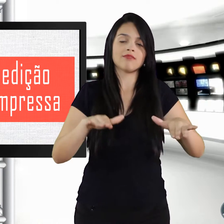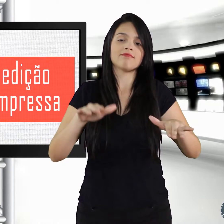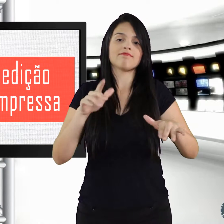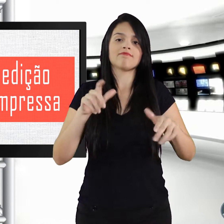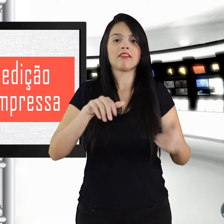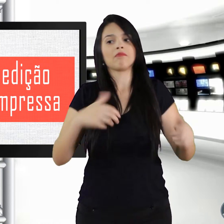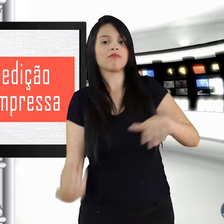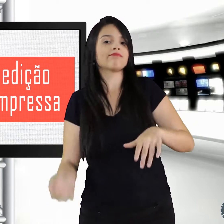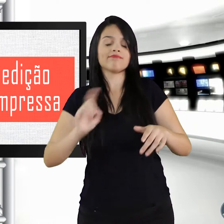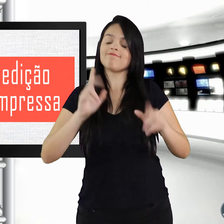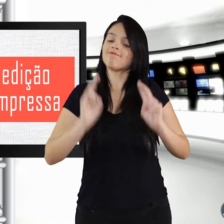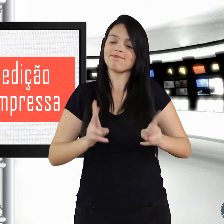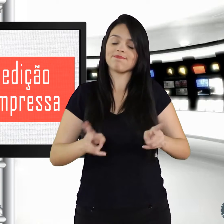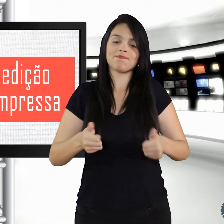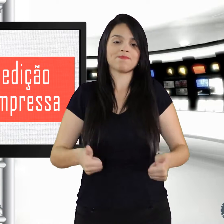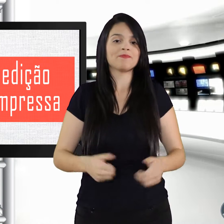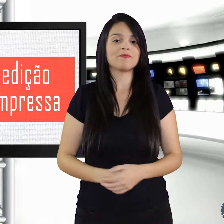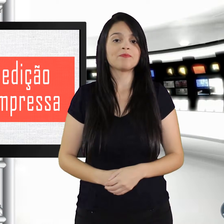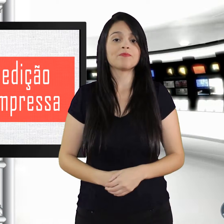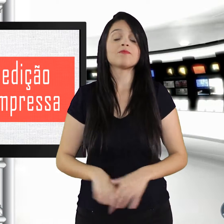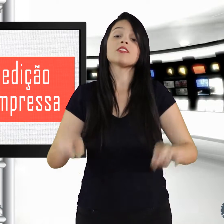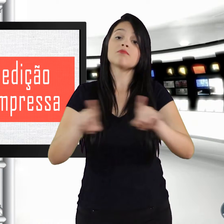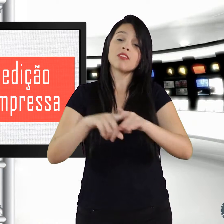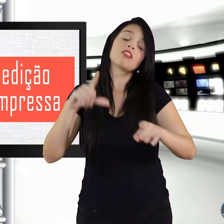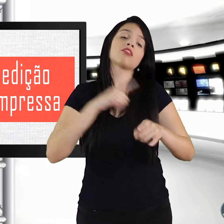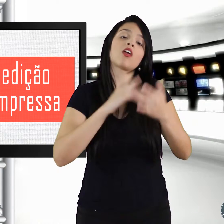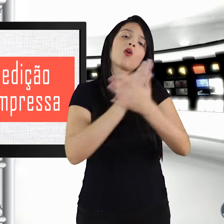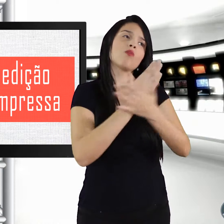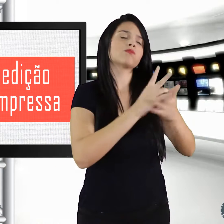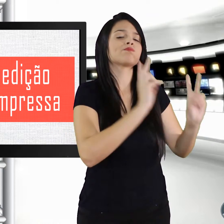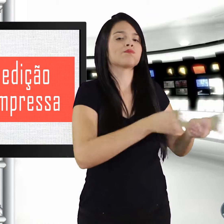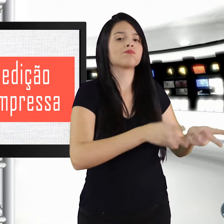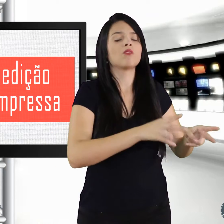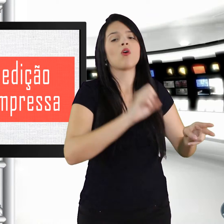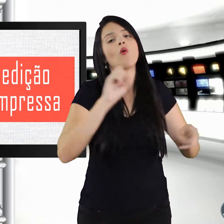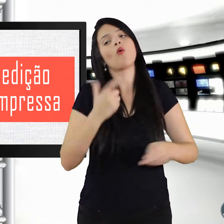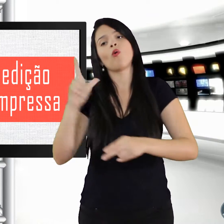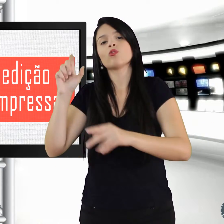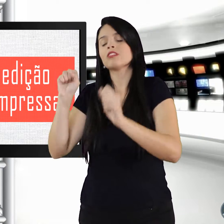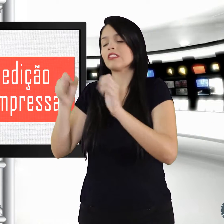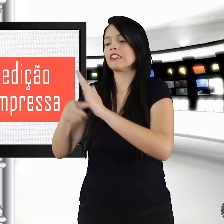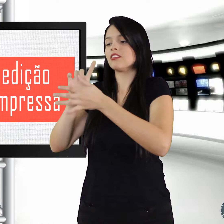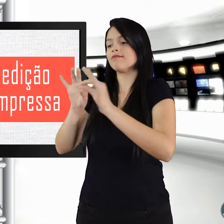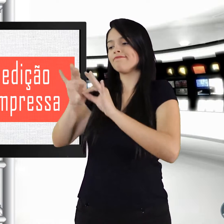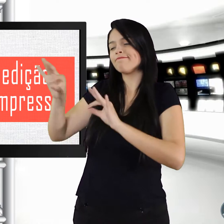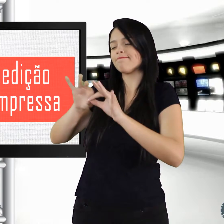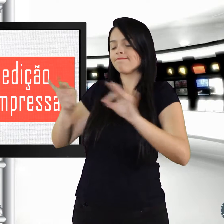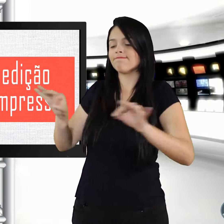plano. Existem modelos padronizados e rampas feitas sobre medidas. As rampas, conta